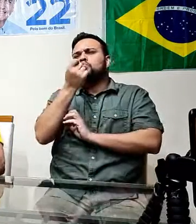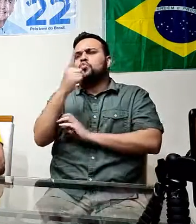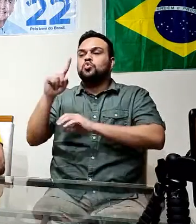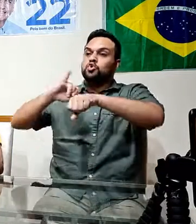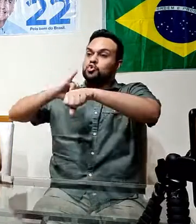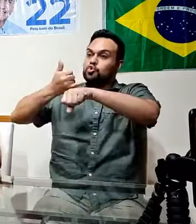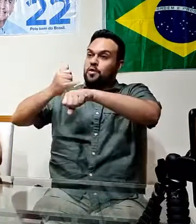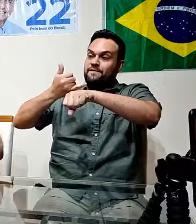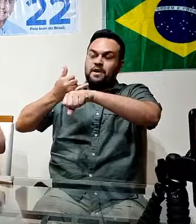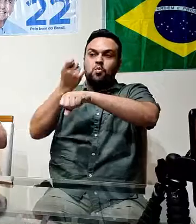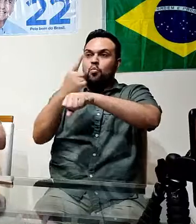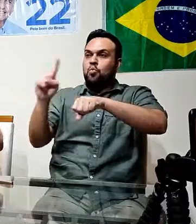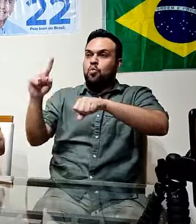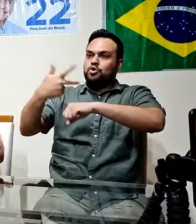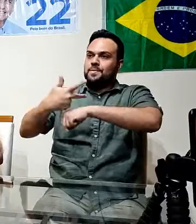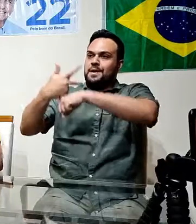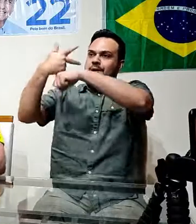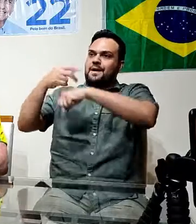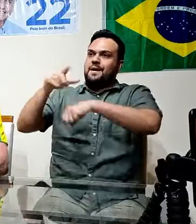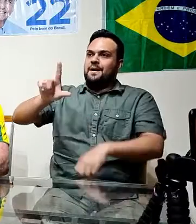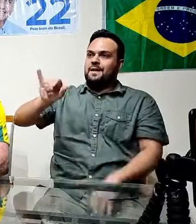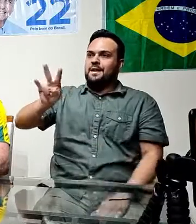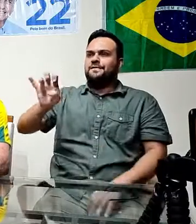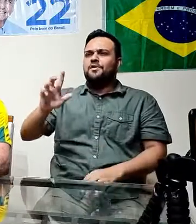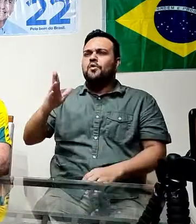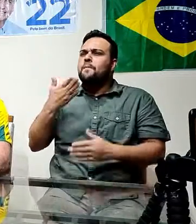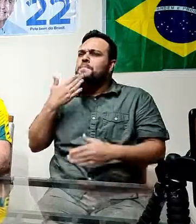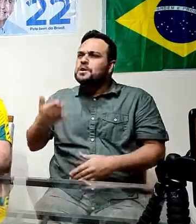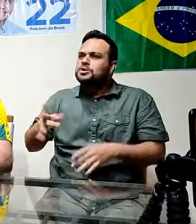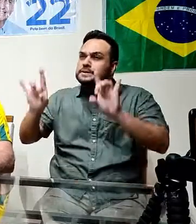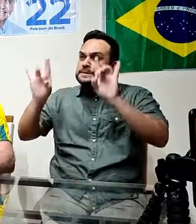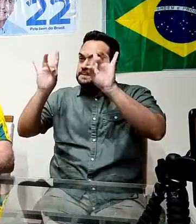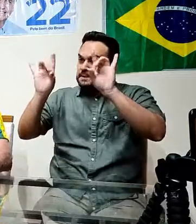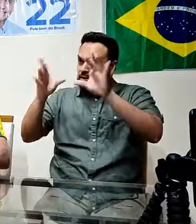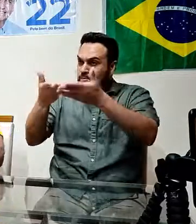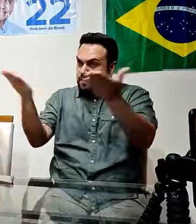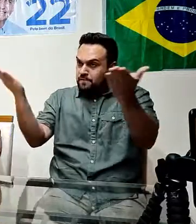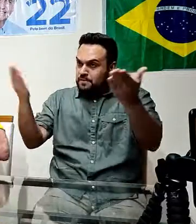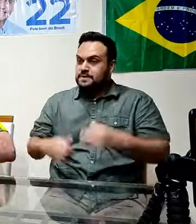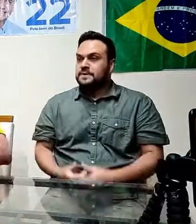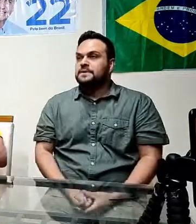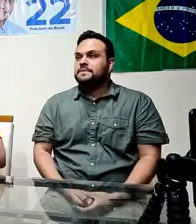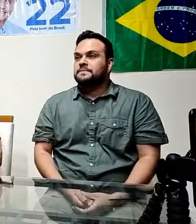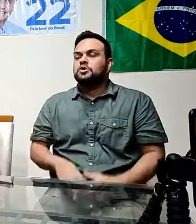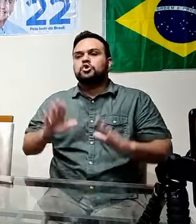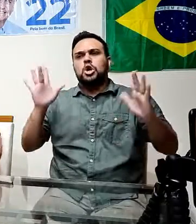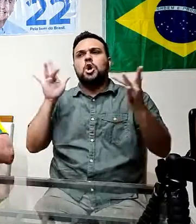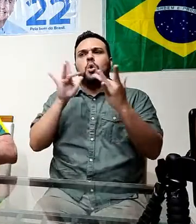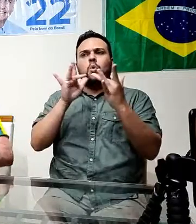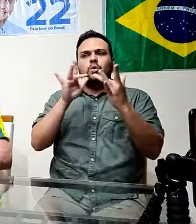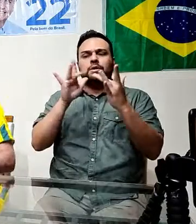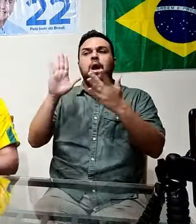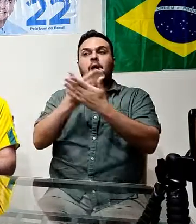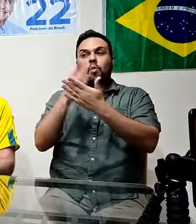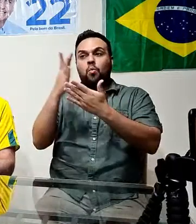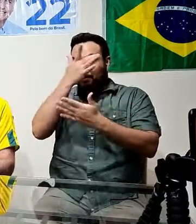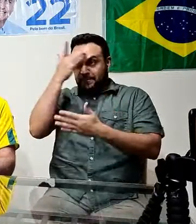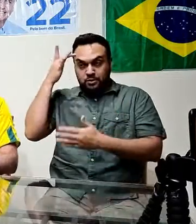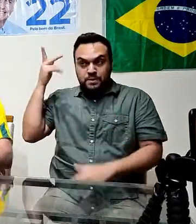E eu faço um pedido todo especial para vocês. Fizemos contato hoje com algumas pessoas em São